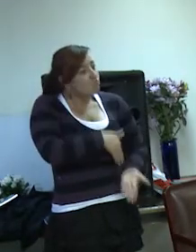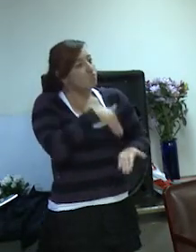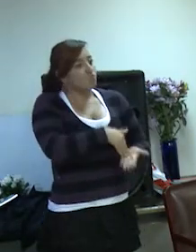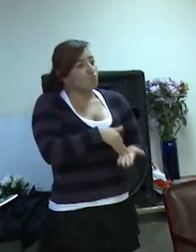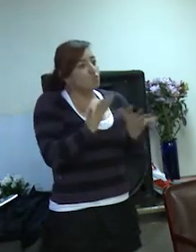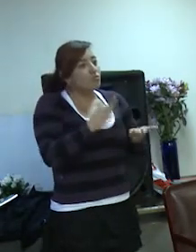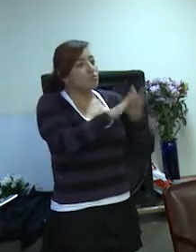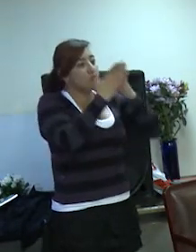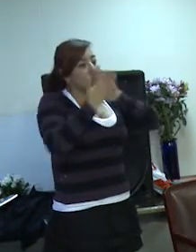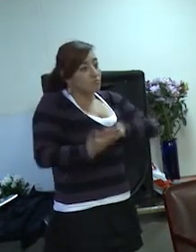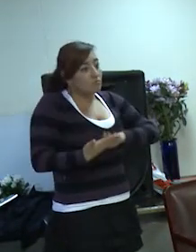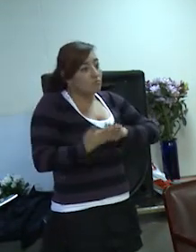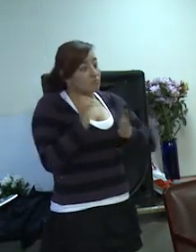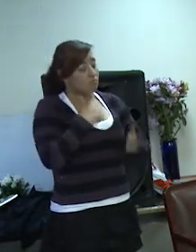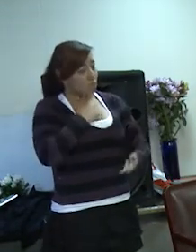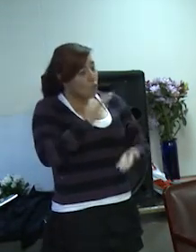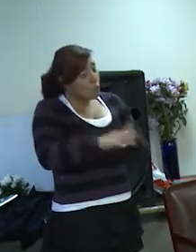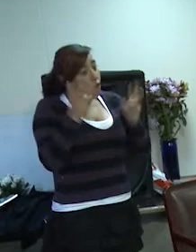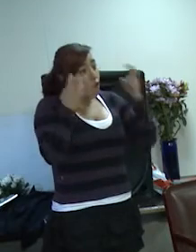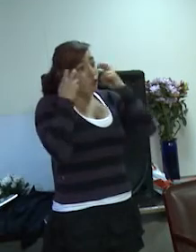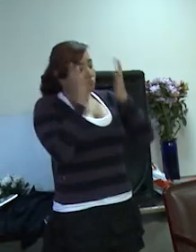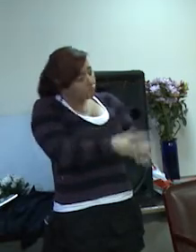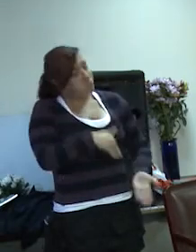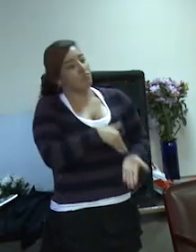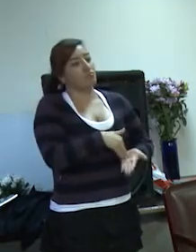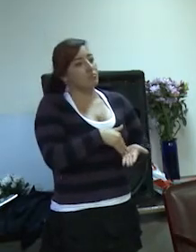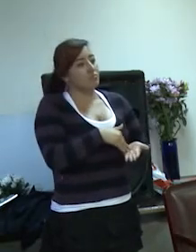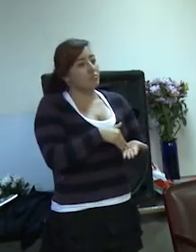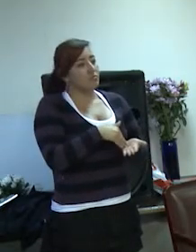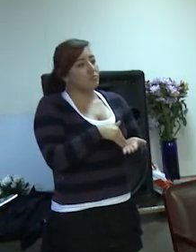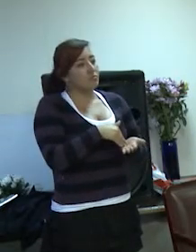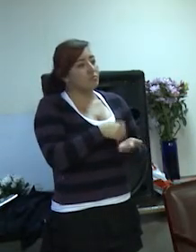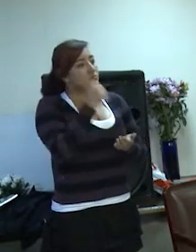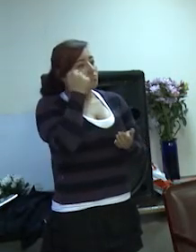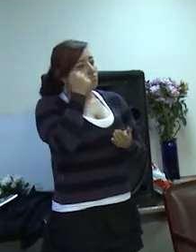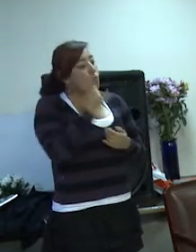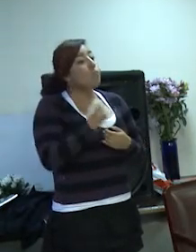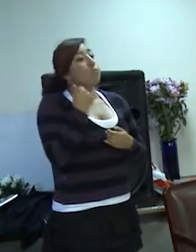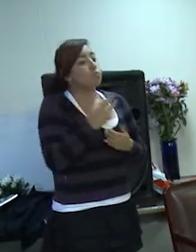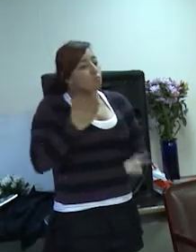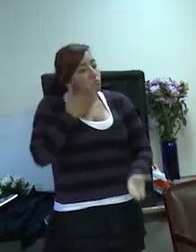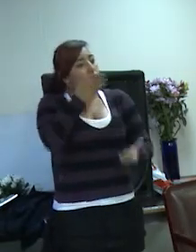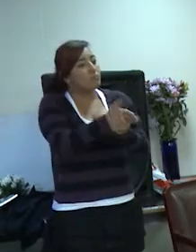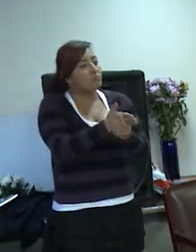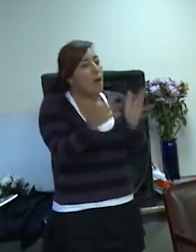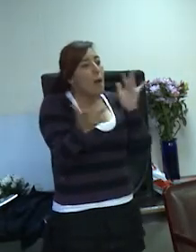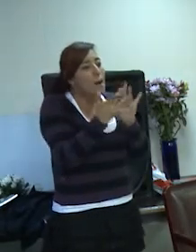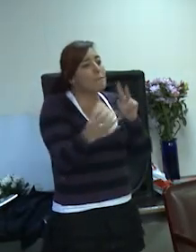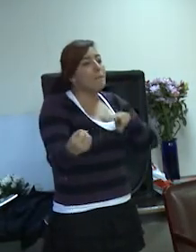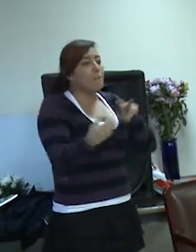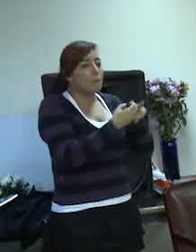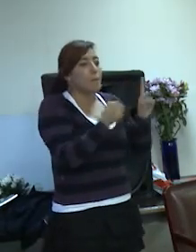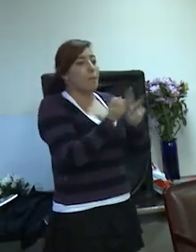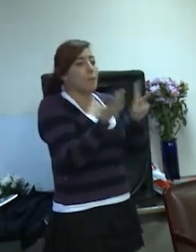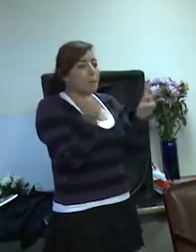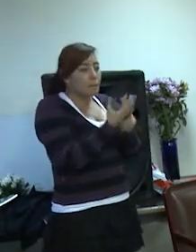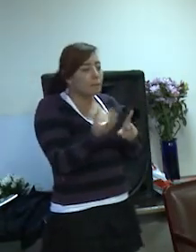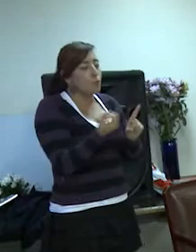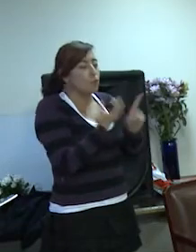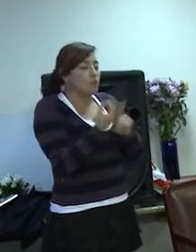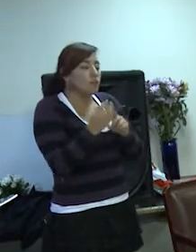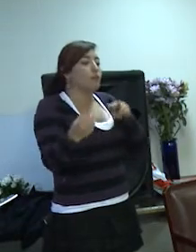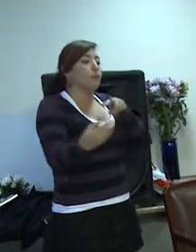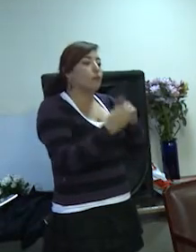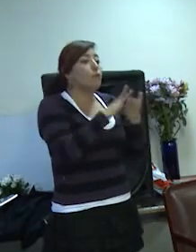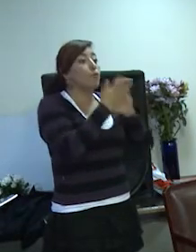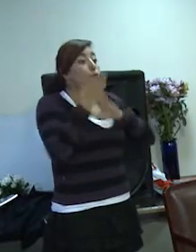en la comunidad con su conocimiento, ¿sí? Si el maestro llega allí y logra desde la educación popular y la educación comunitaria,